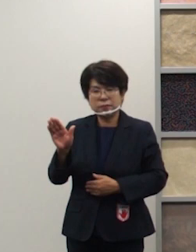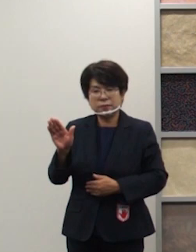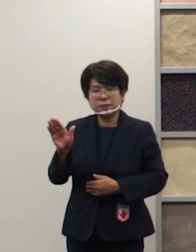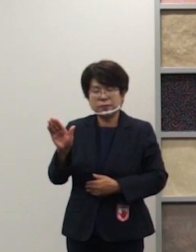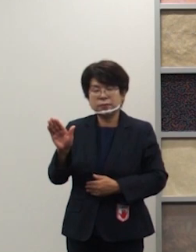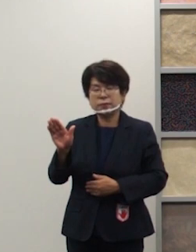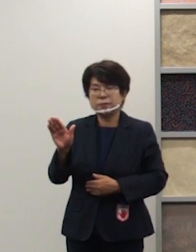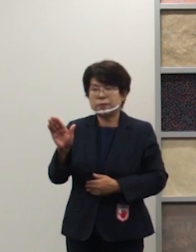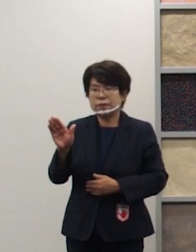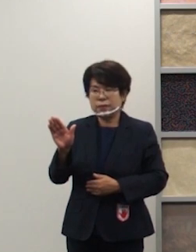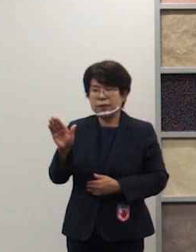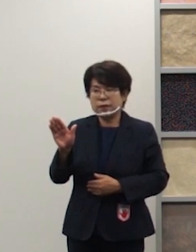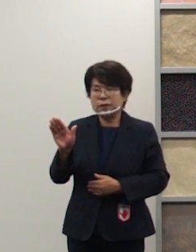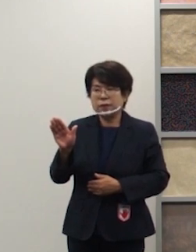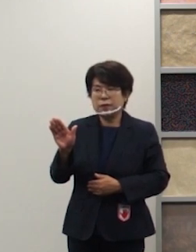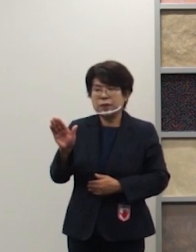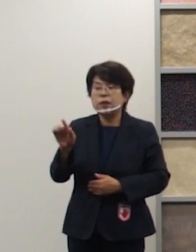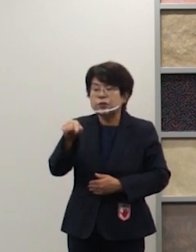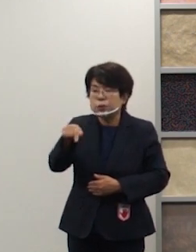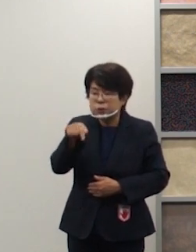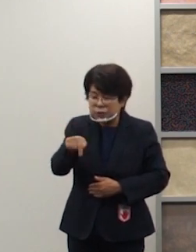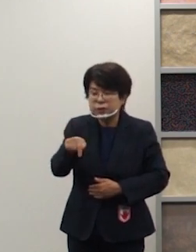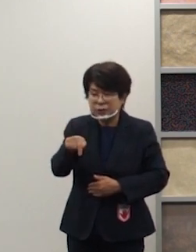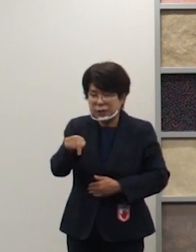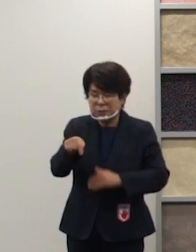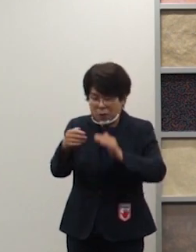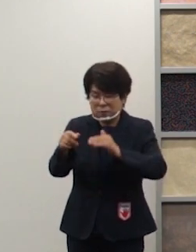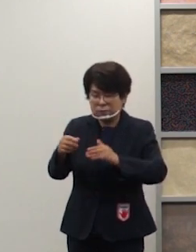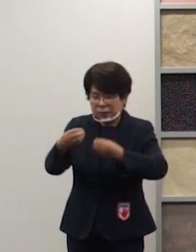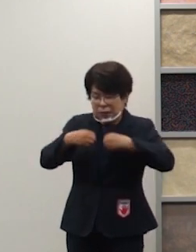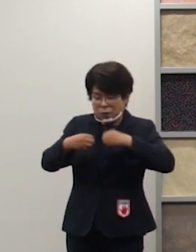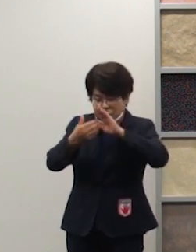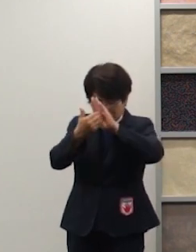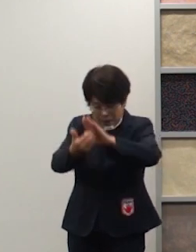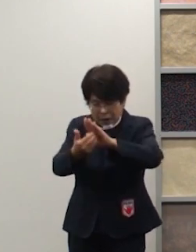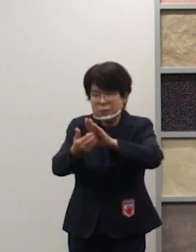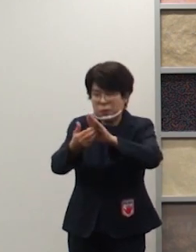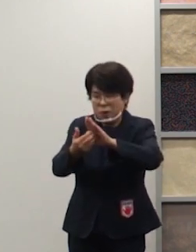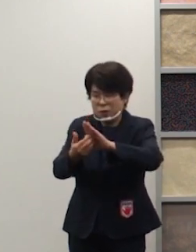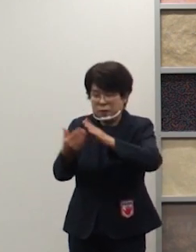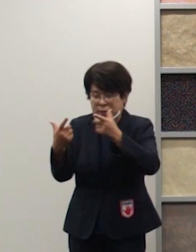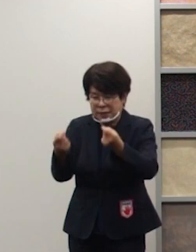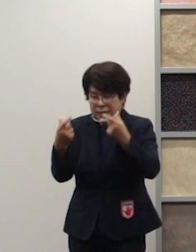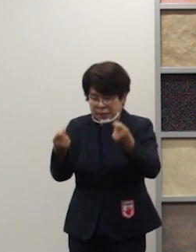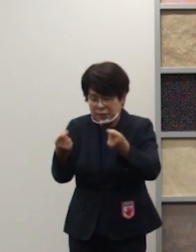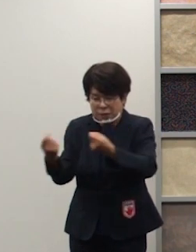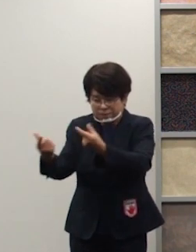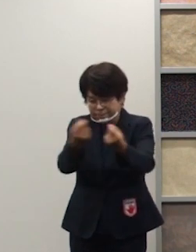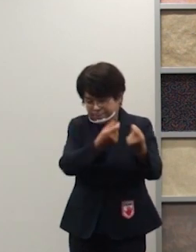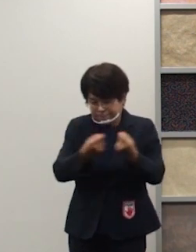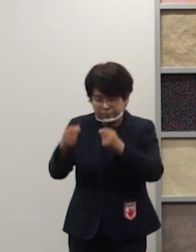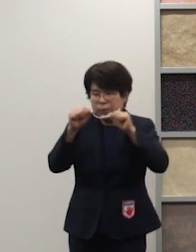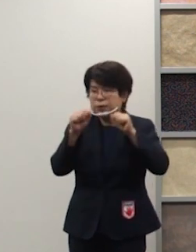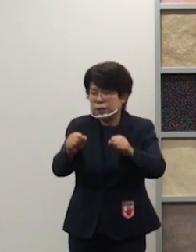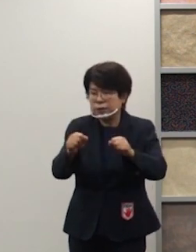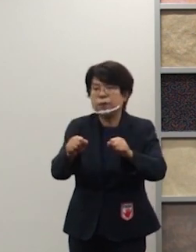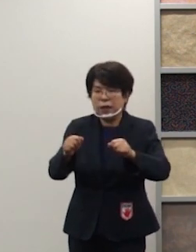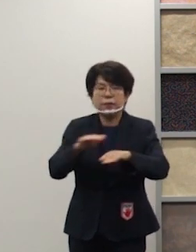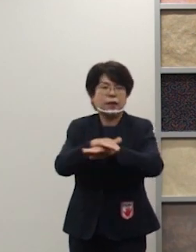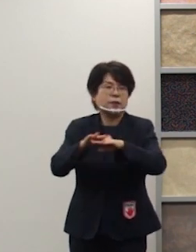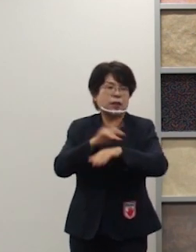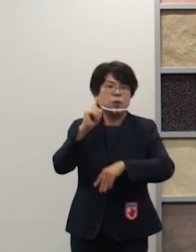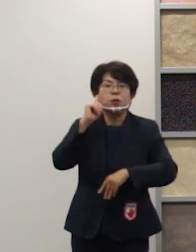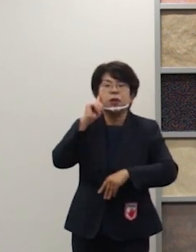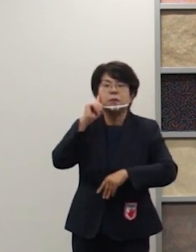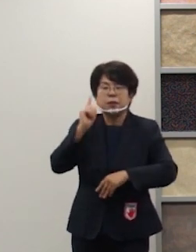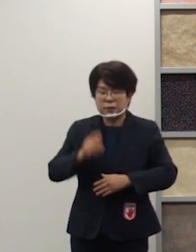講じております。それを徹底することこそがですね、私は本筋なんだろうと思います。さっきの話